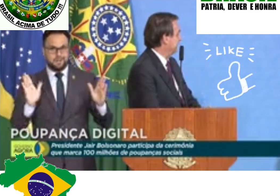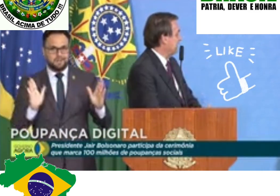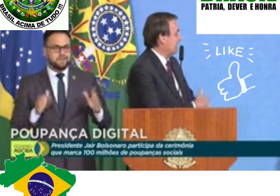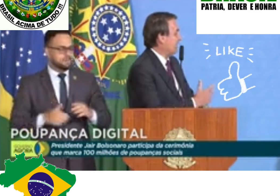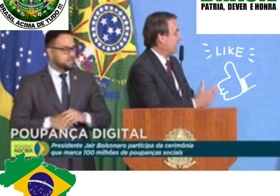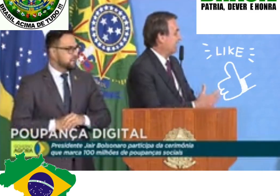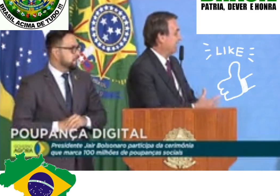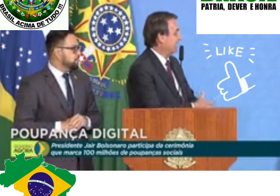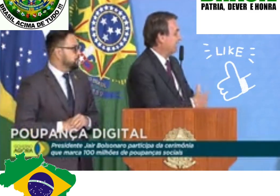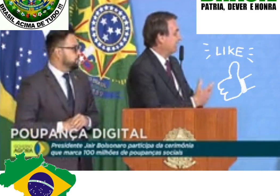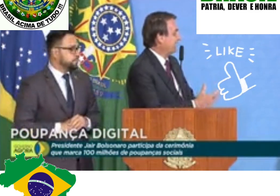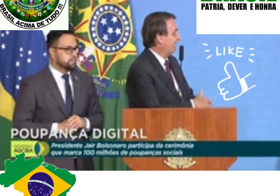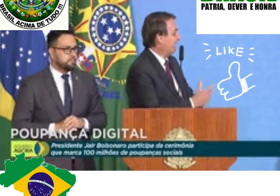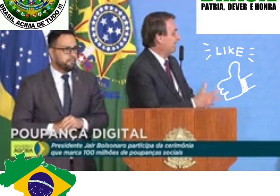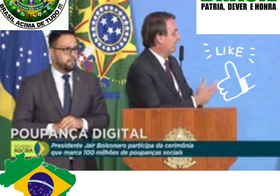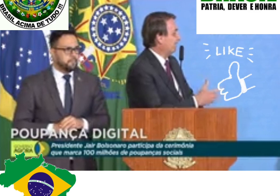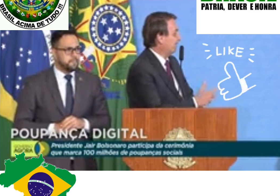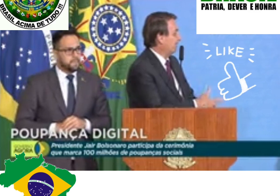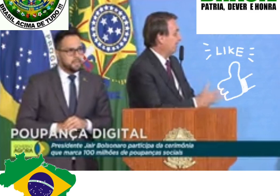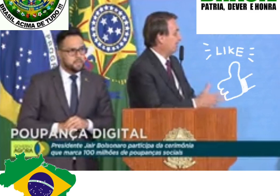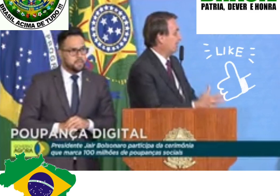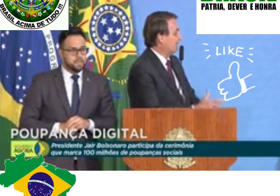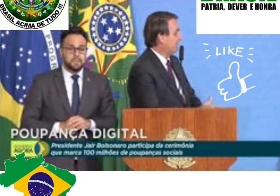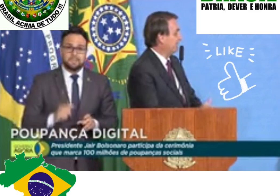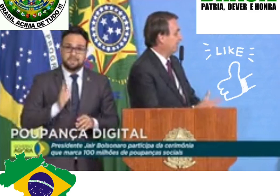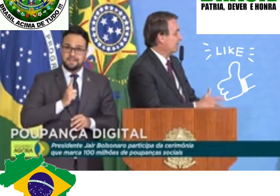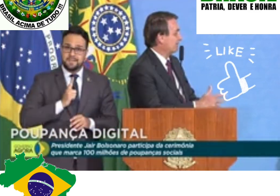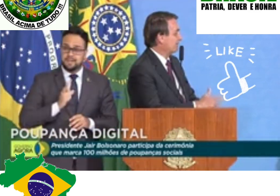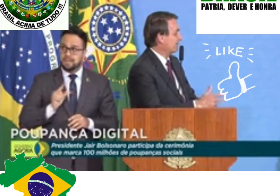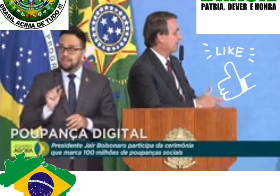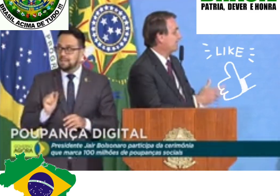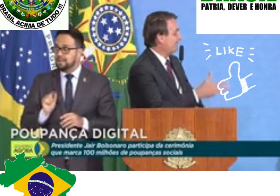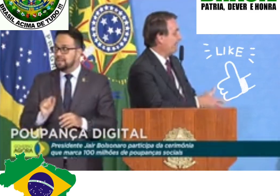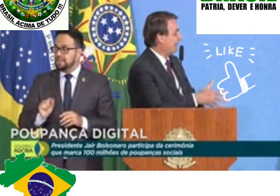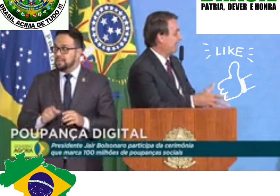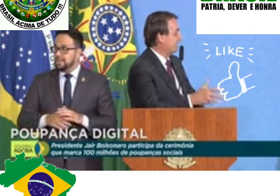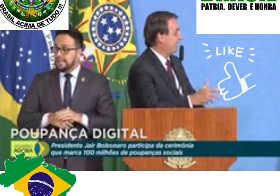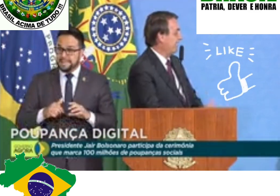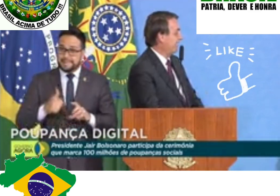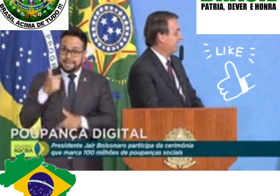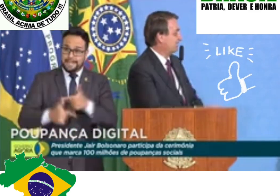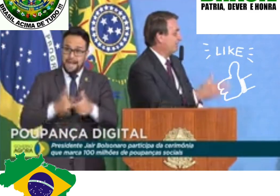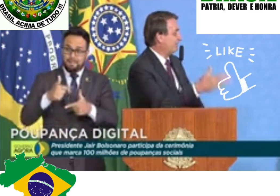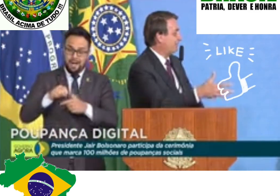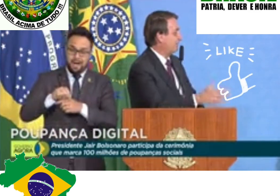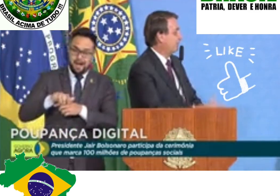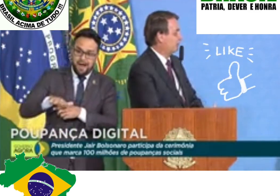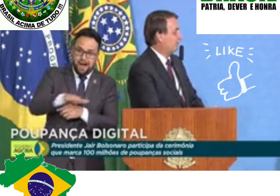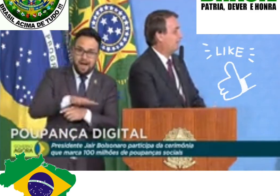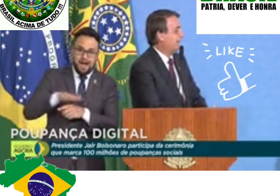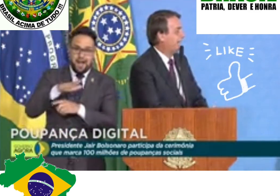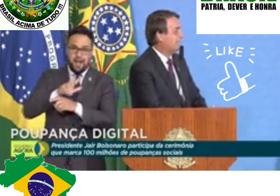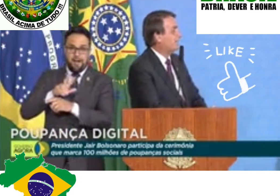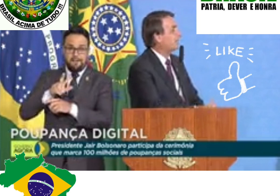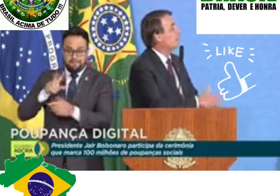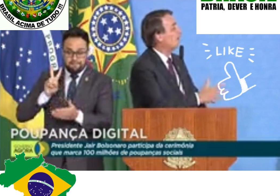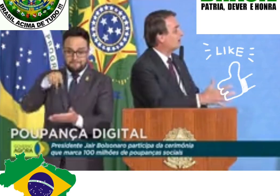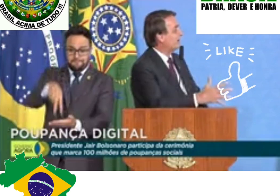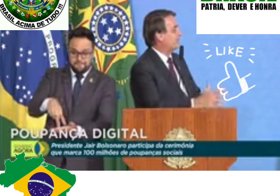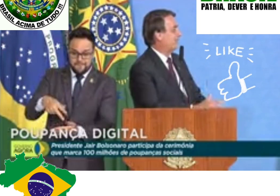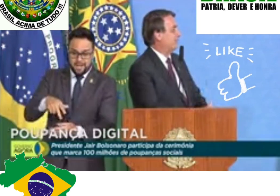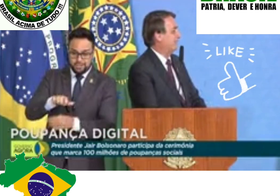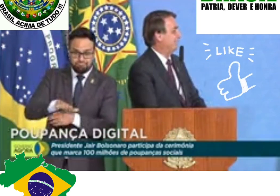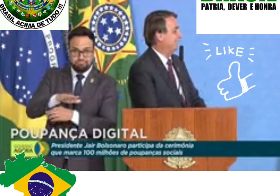né? Aquele que tem entre os que trabalham nessa área, né? Que estão à frente das instituições bancárias, tem o